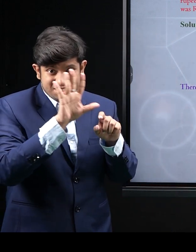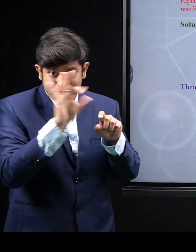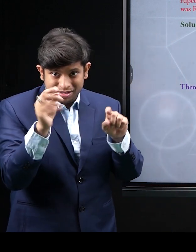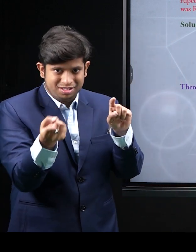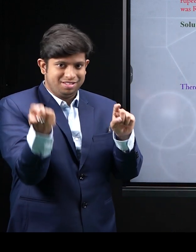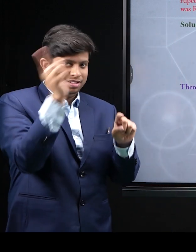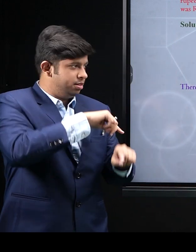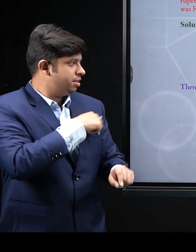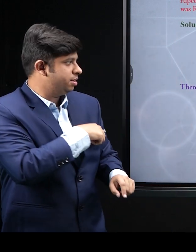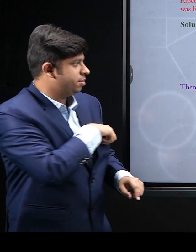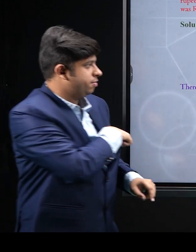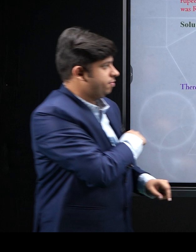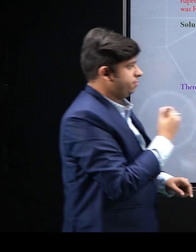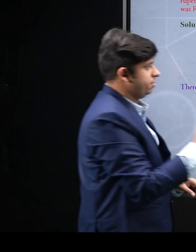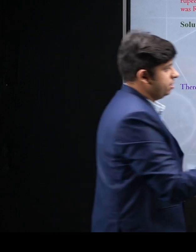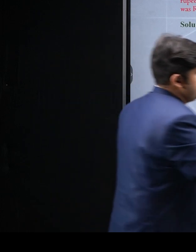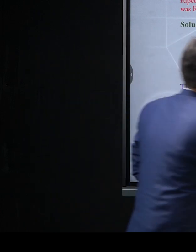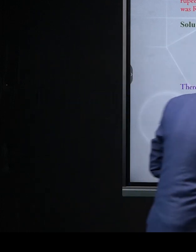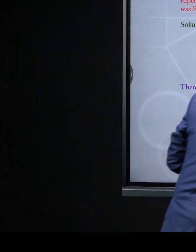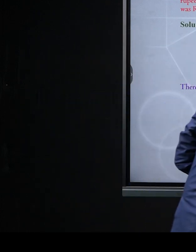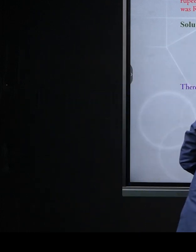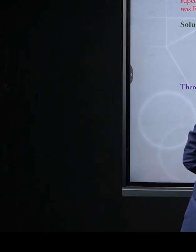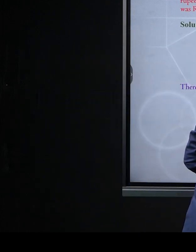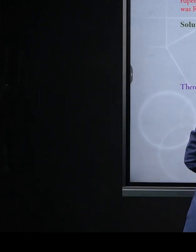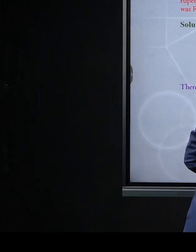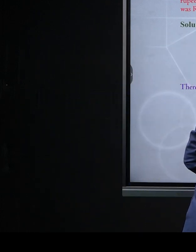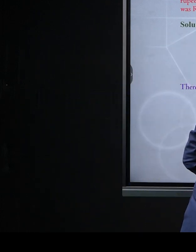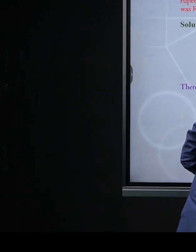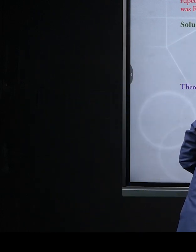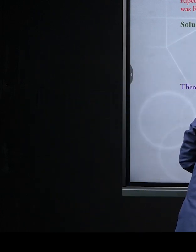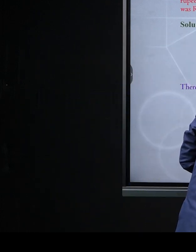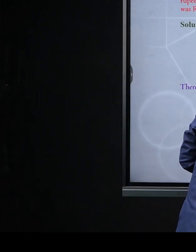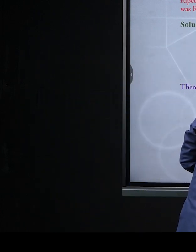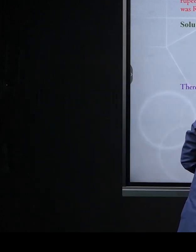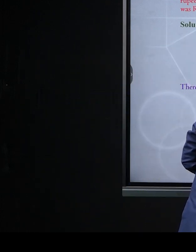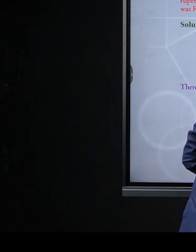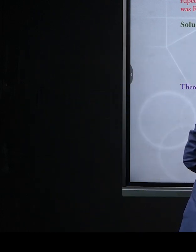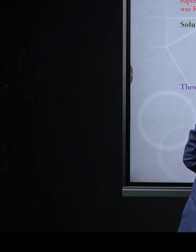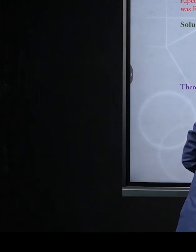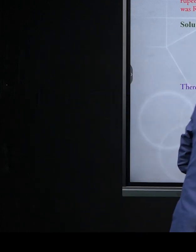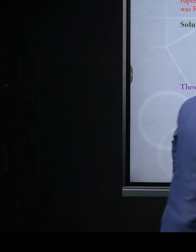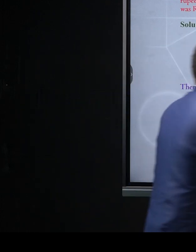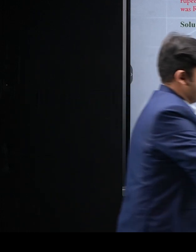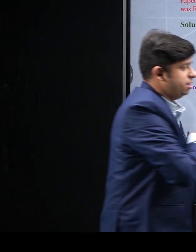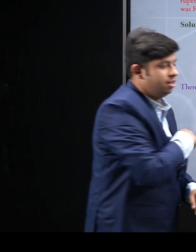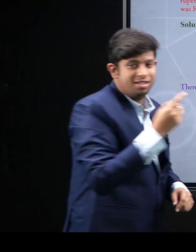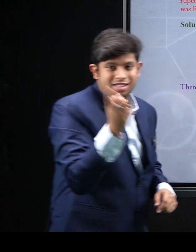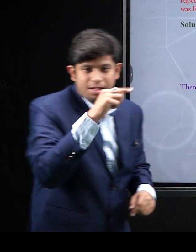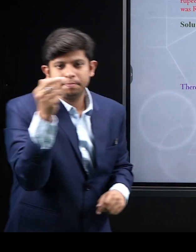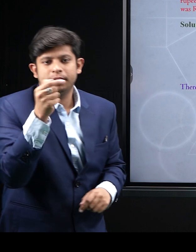మైనస్ x స్క్వేర్ ప్లస్ 110x మైనస్ 1500 0.